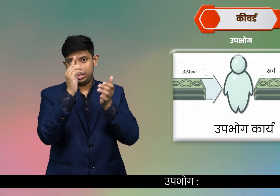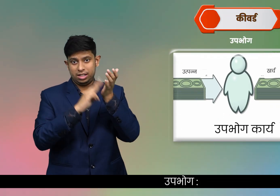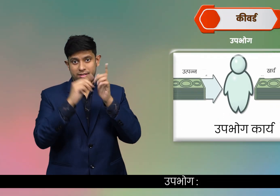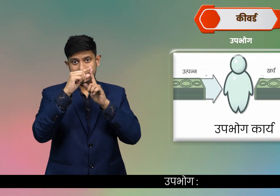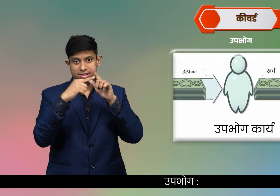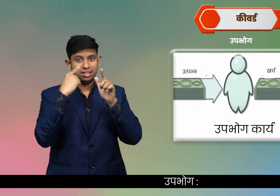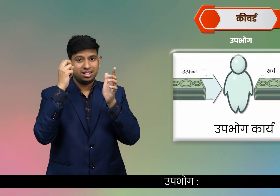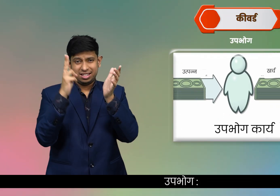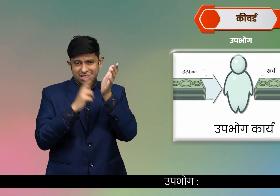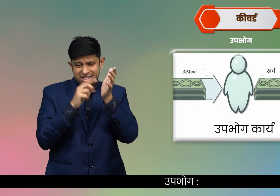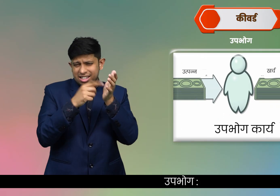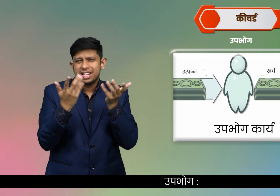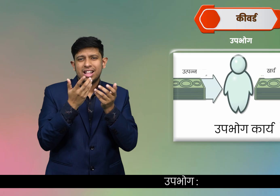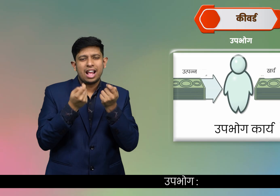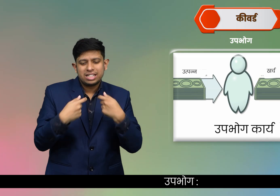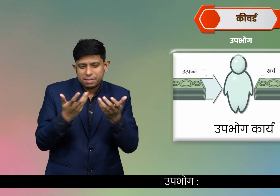उपभोग,